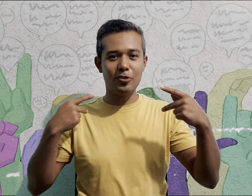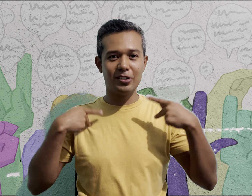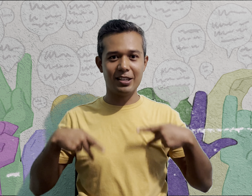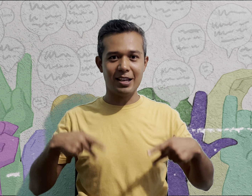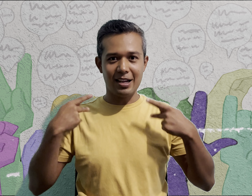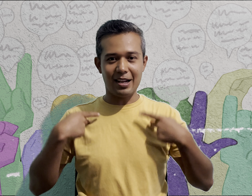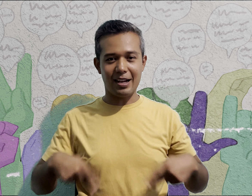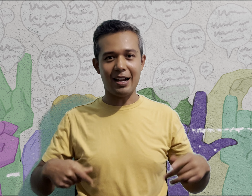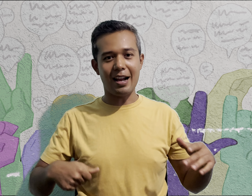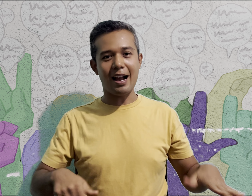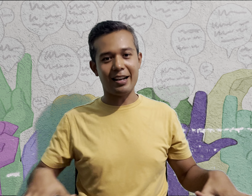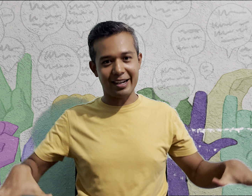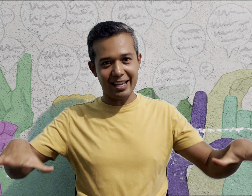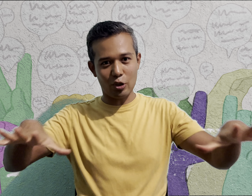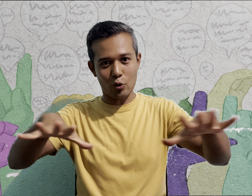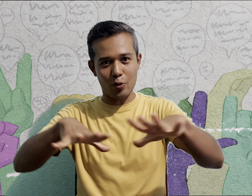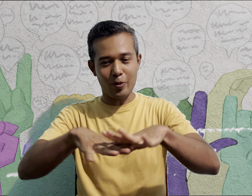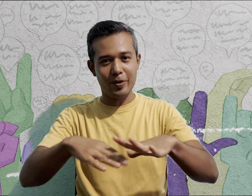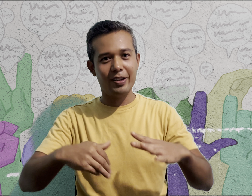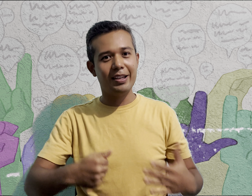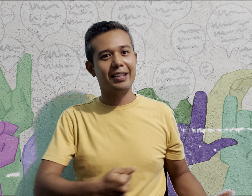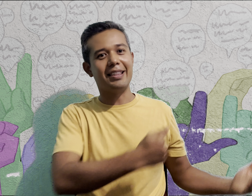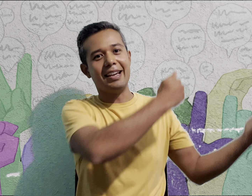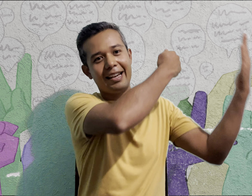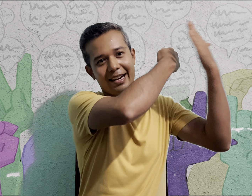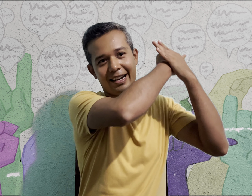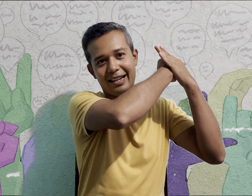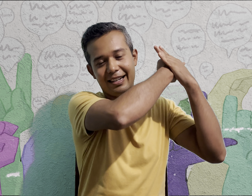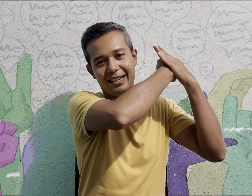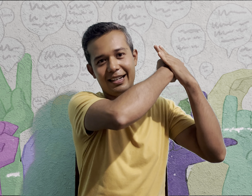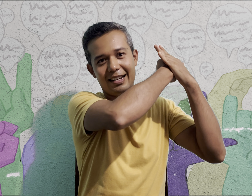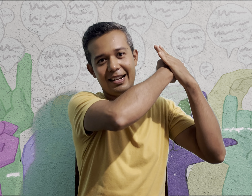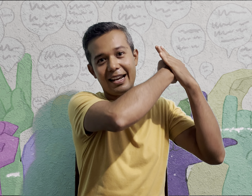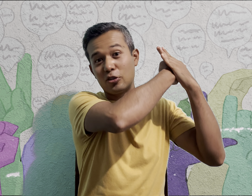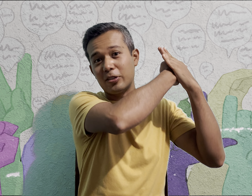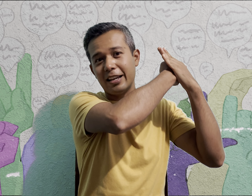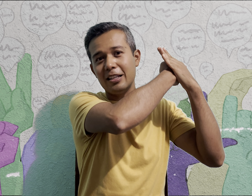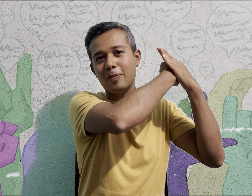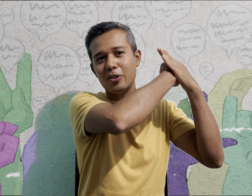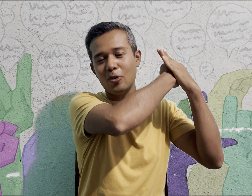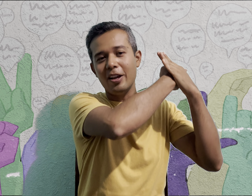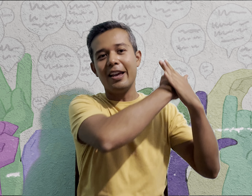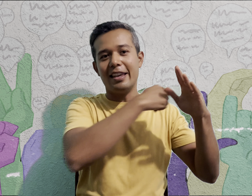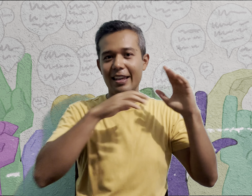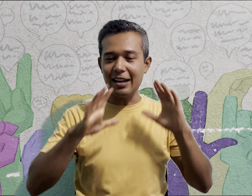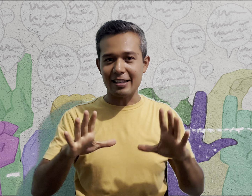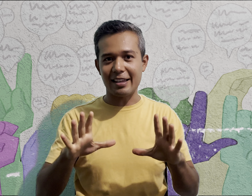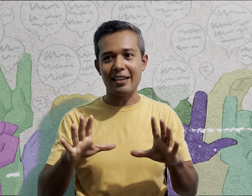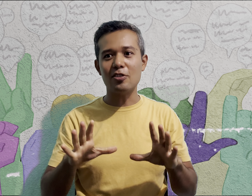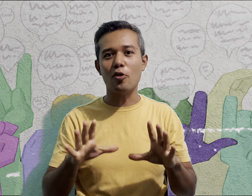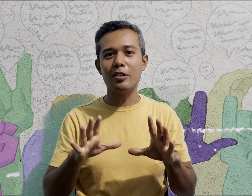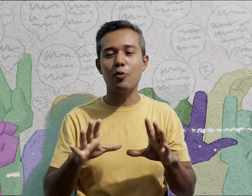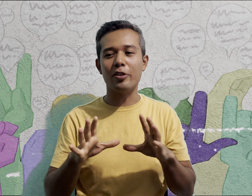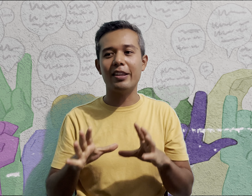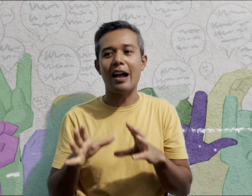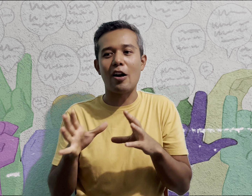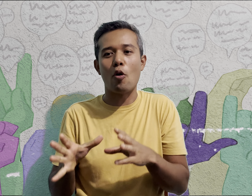Mexicanos al grito de guerra. Eso sería en español. Y las señas corresponden a cómo